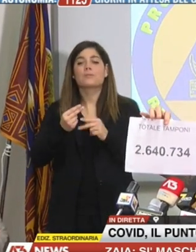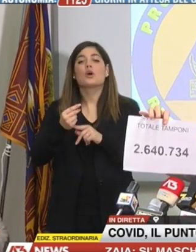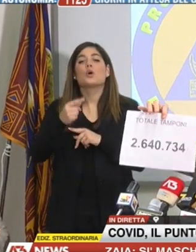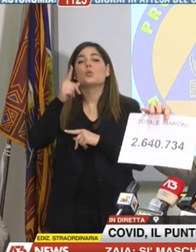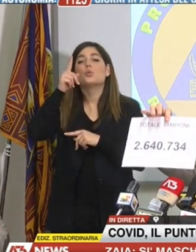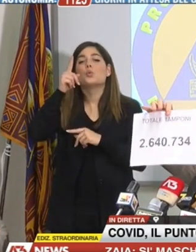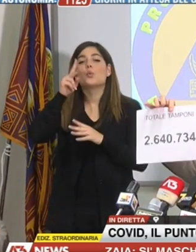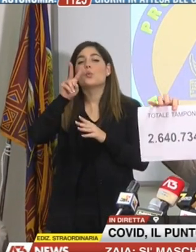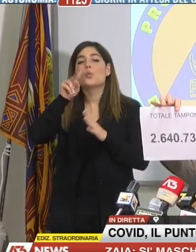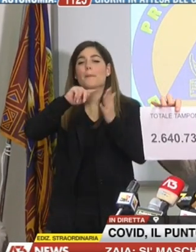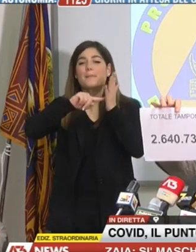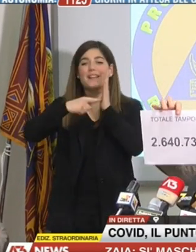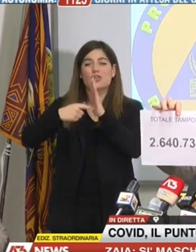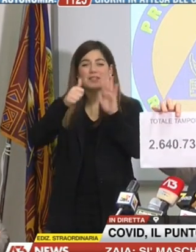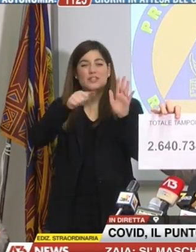2.640.000.